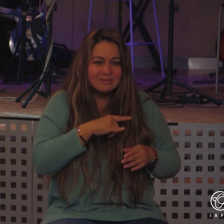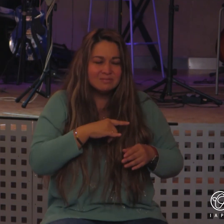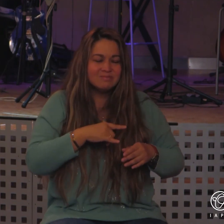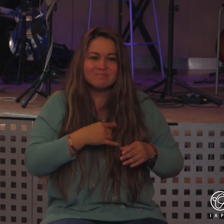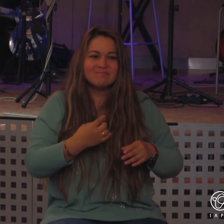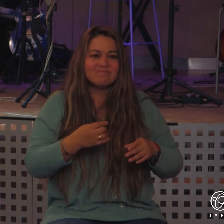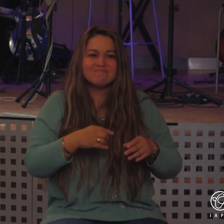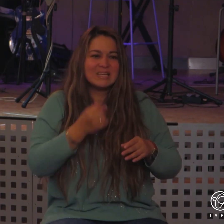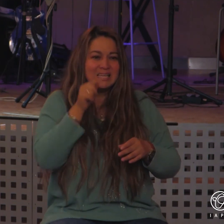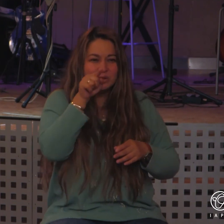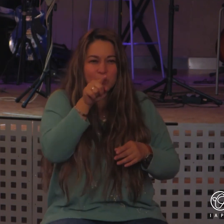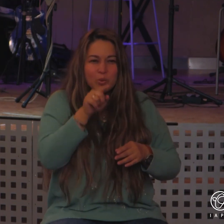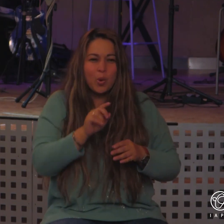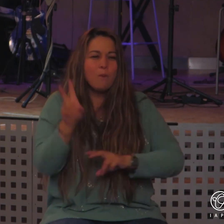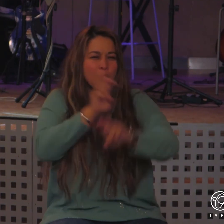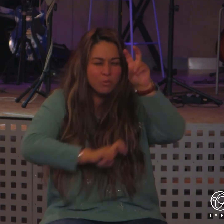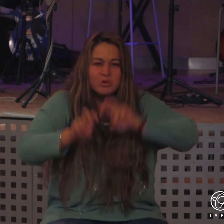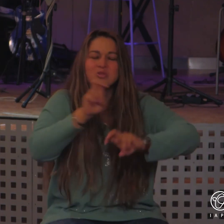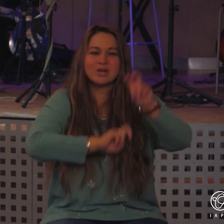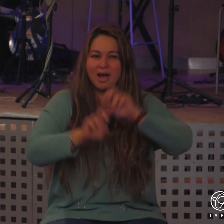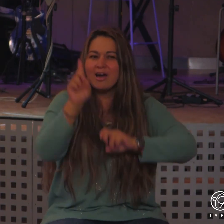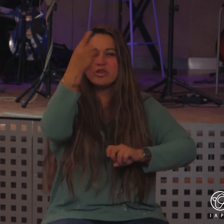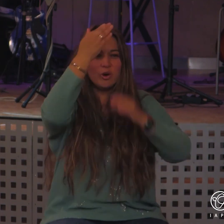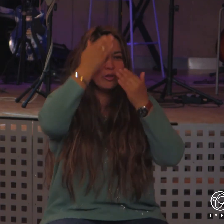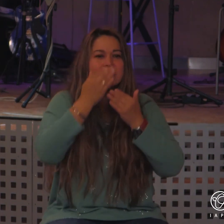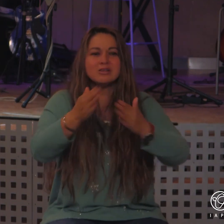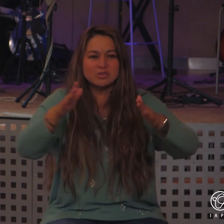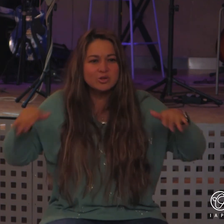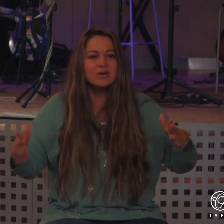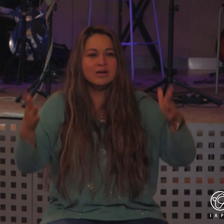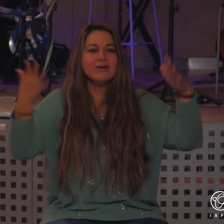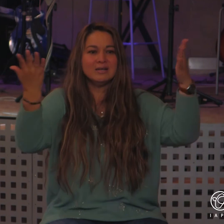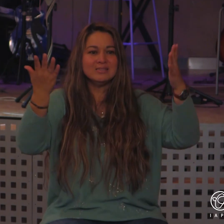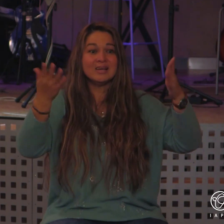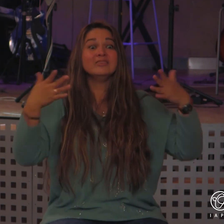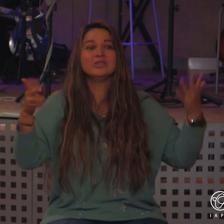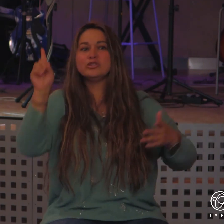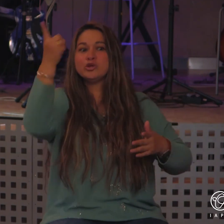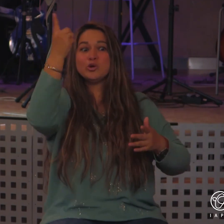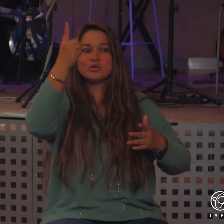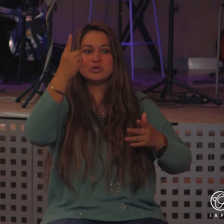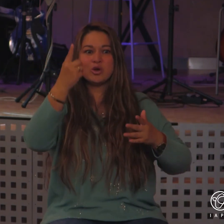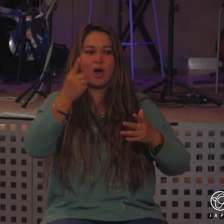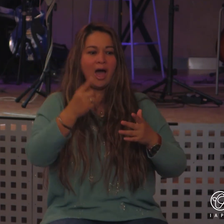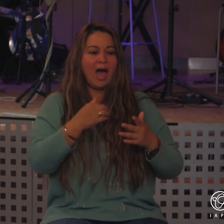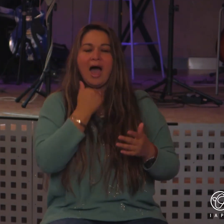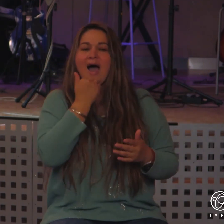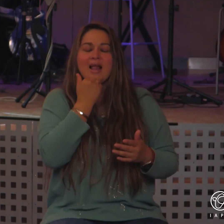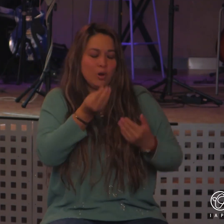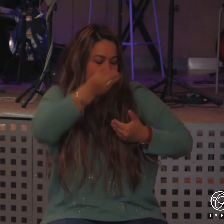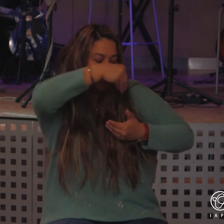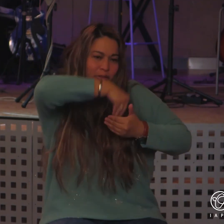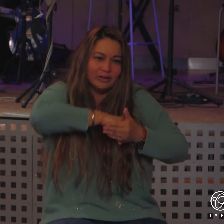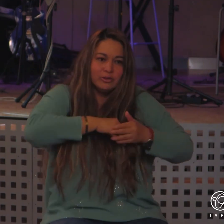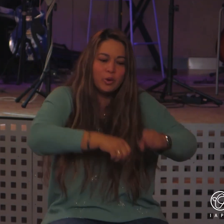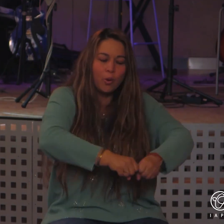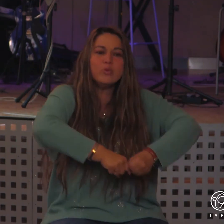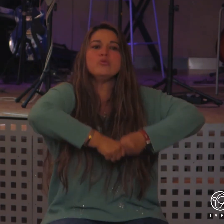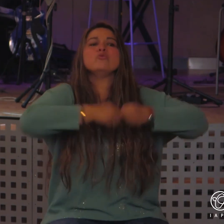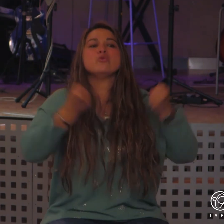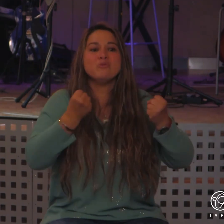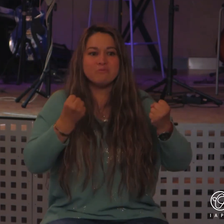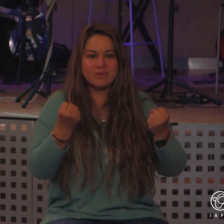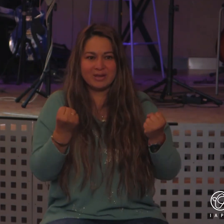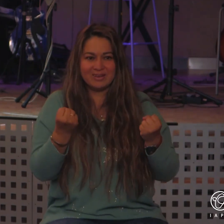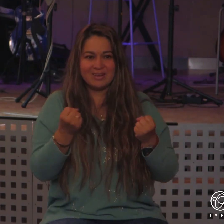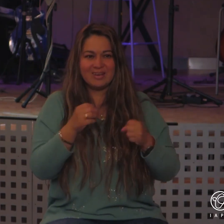la adoración, desviando mi identidad. La va a romper, la va a quebrar. Ahí todo Israel cayó en cuenta que